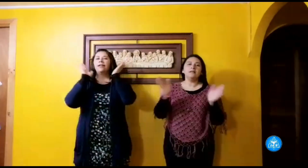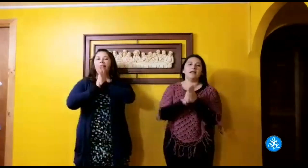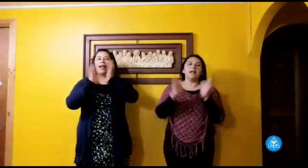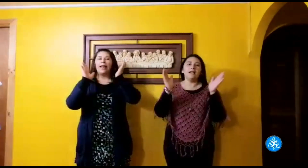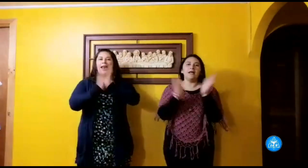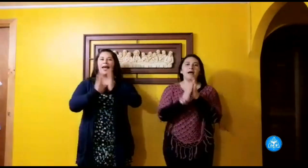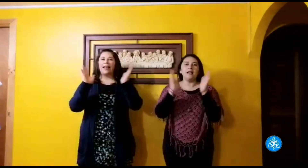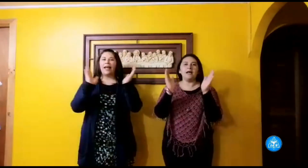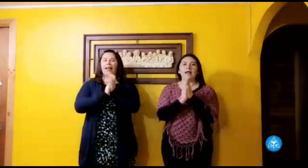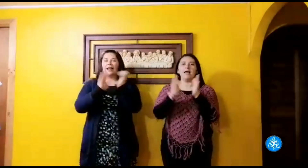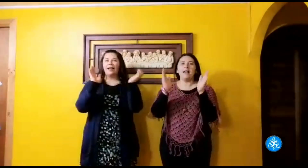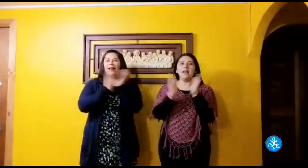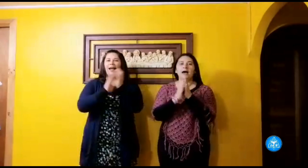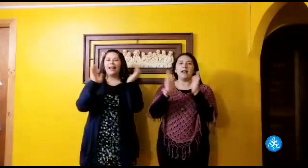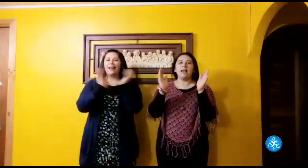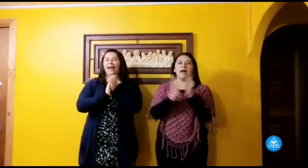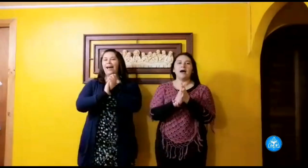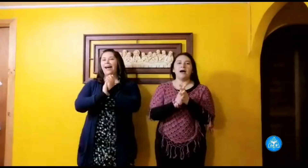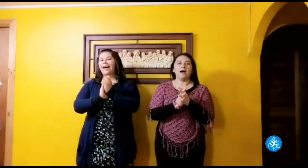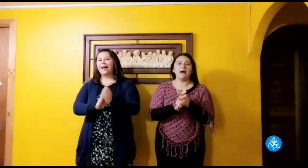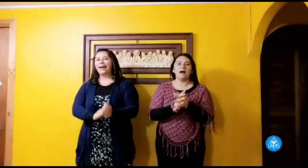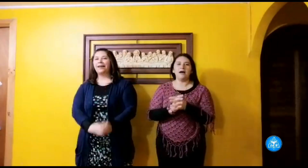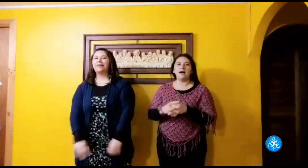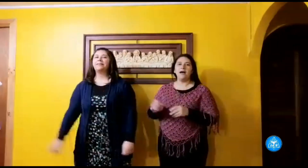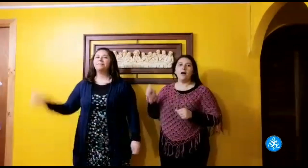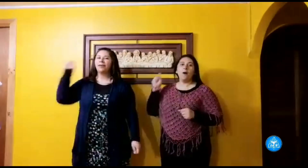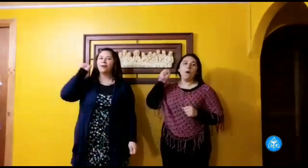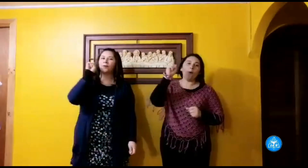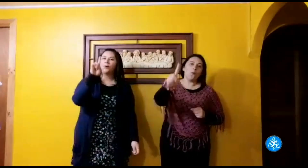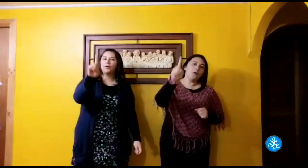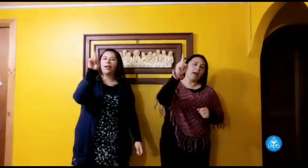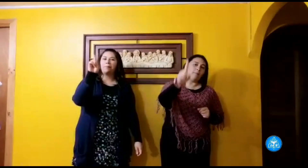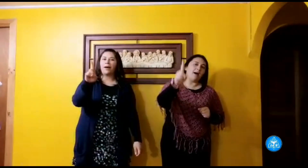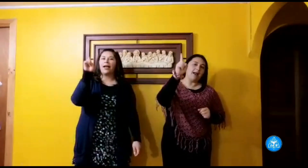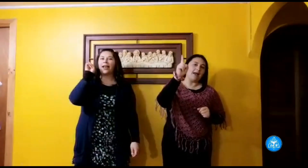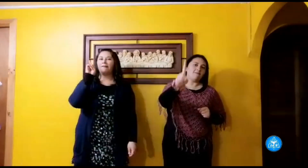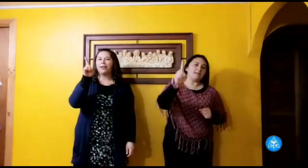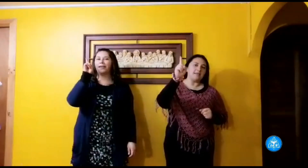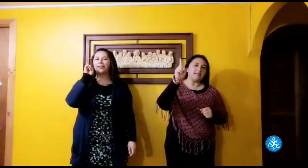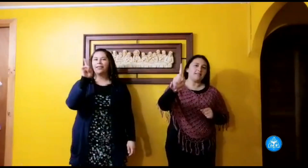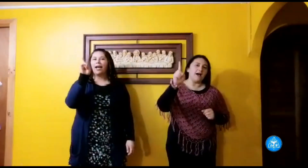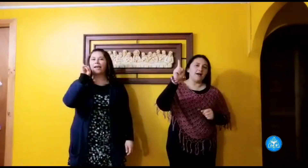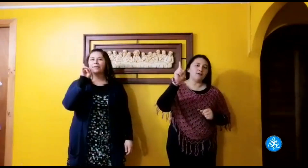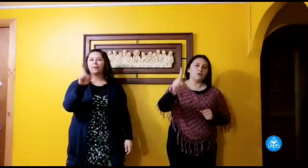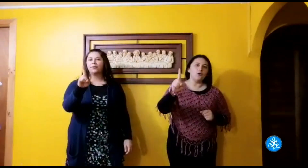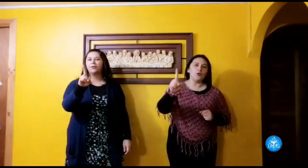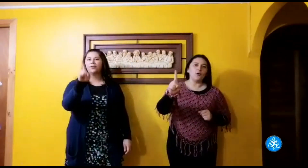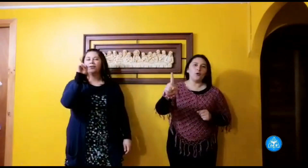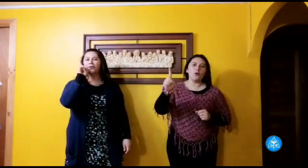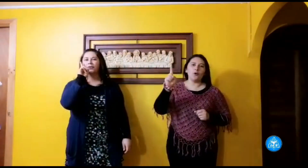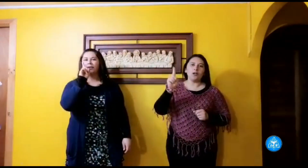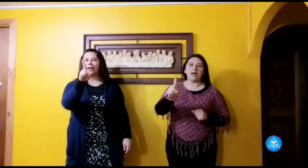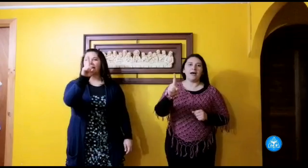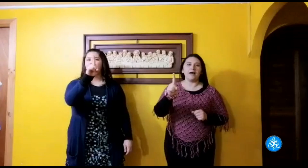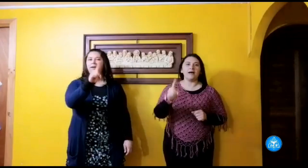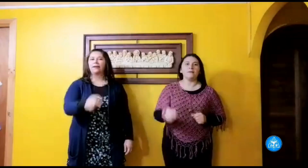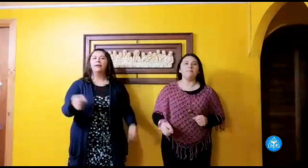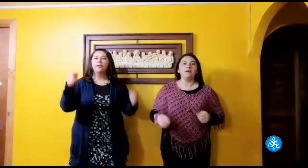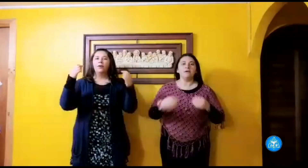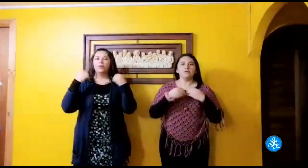Tra la la la la la la. Una palabrita sola